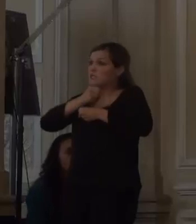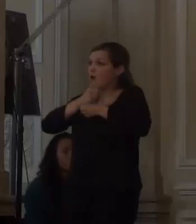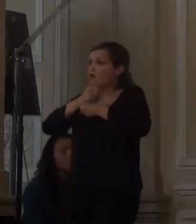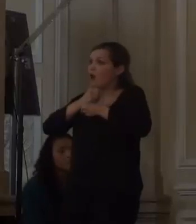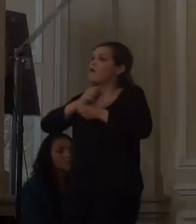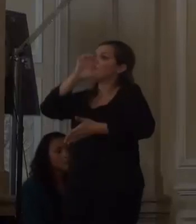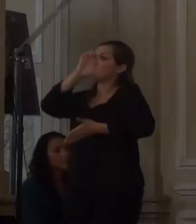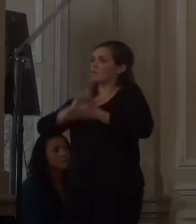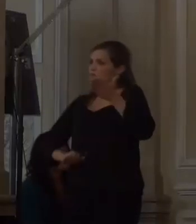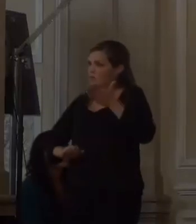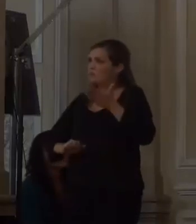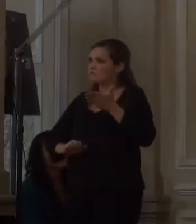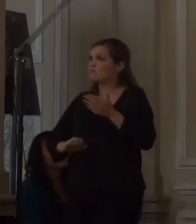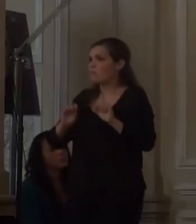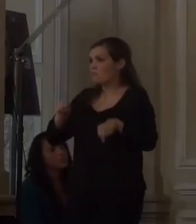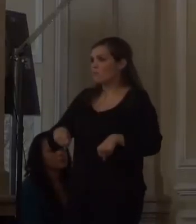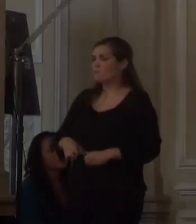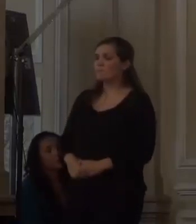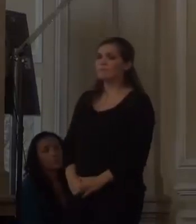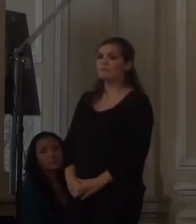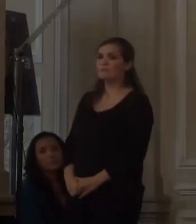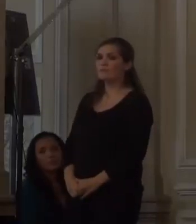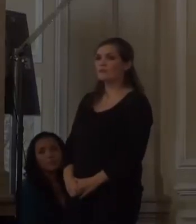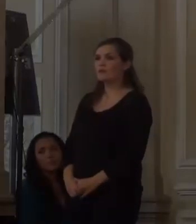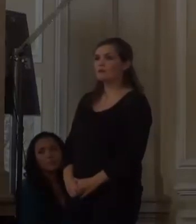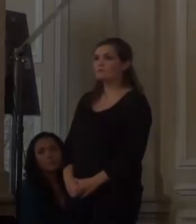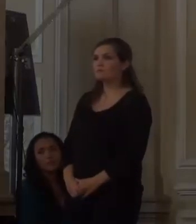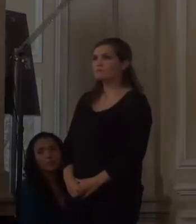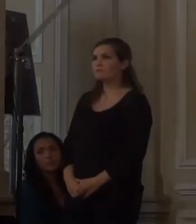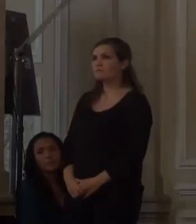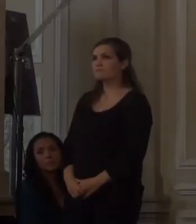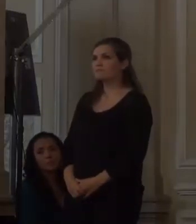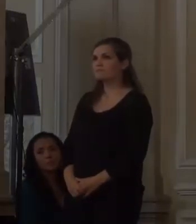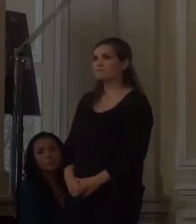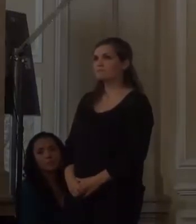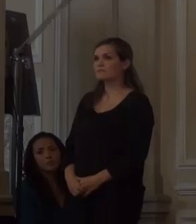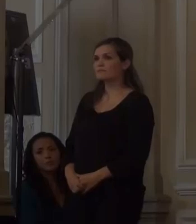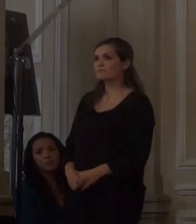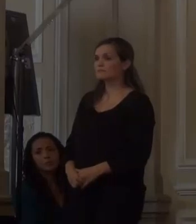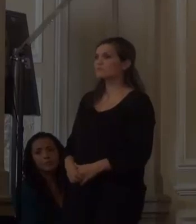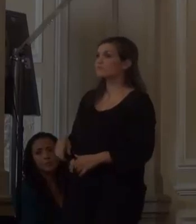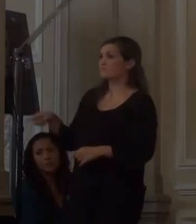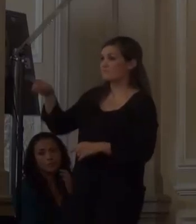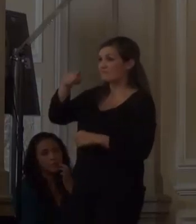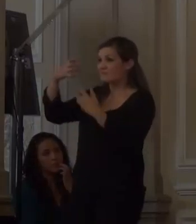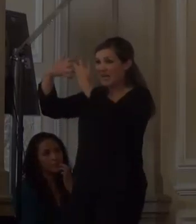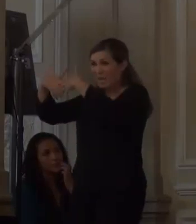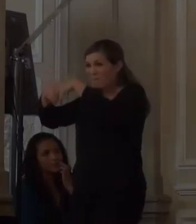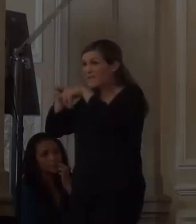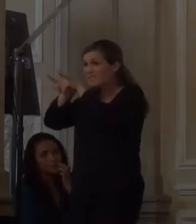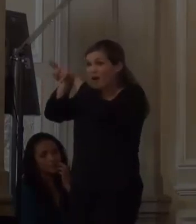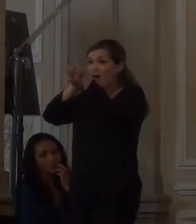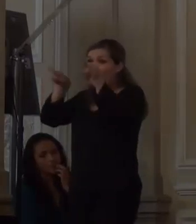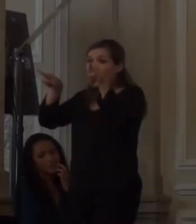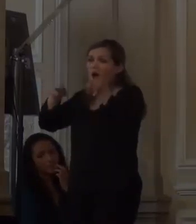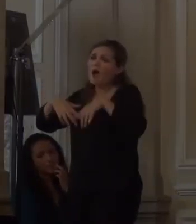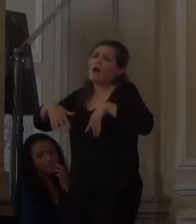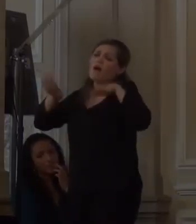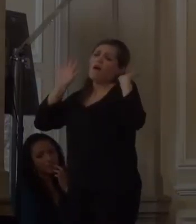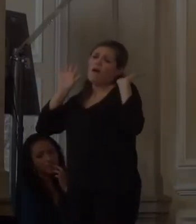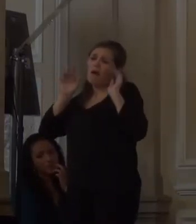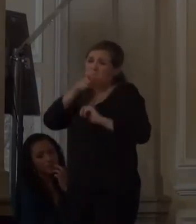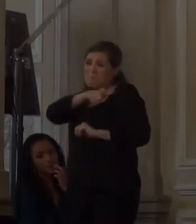En otras palabras, y que nos oigan los empresarios del país, contratar personas